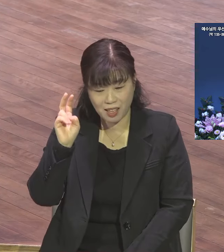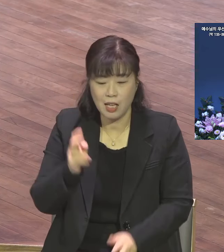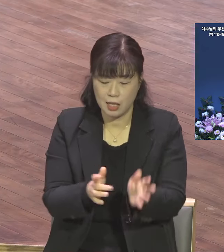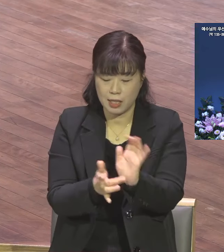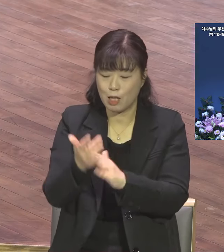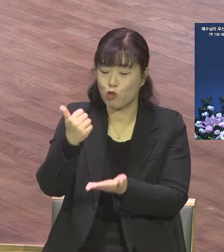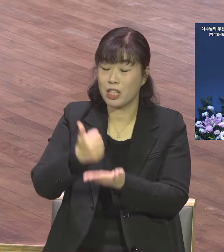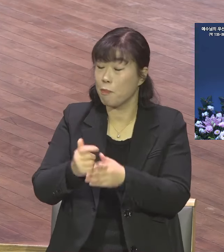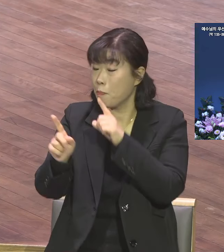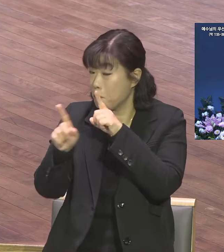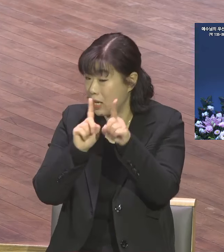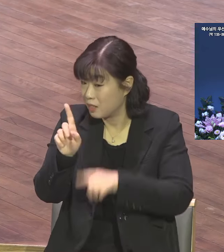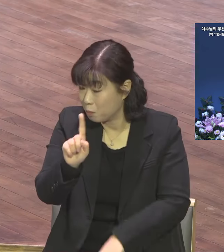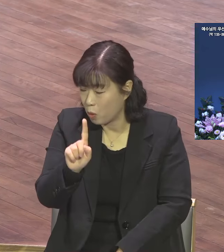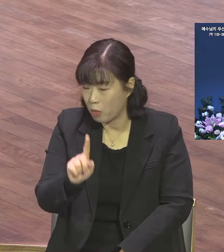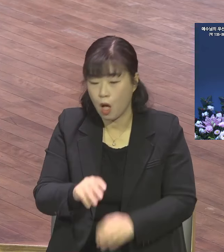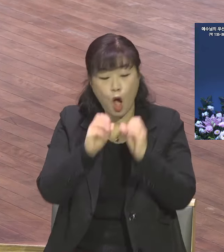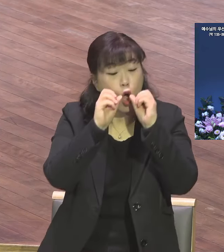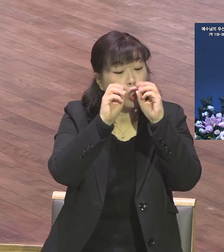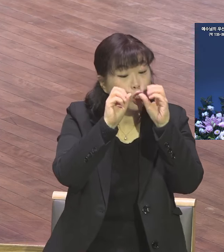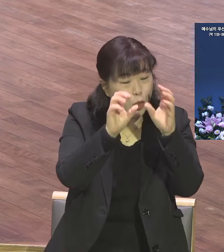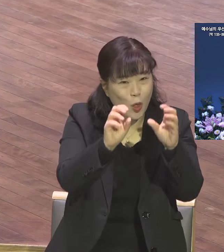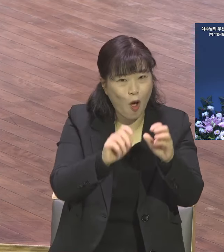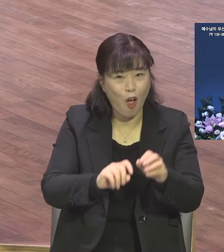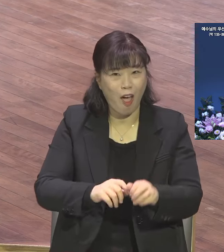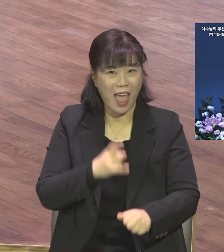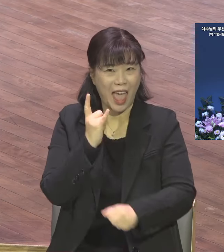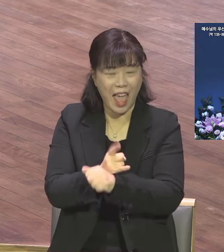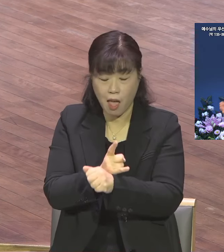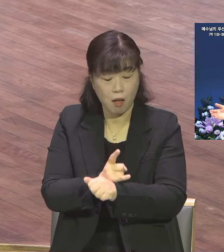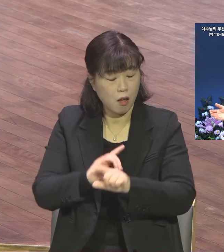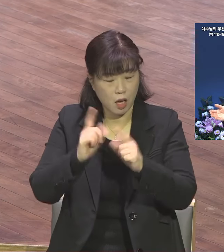뭐라고요? 되어진 것이다. 정인이 되라고 안 했어요.